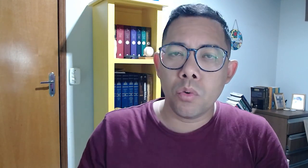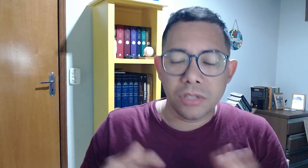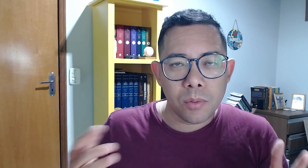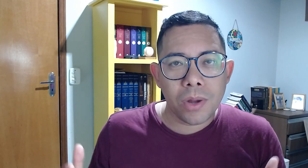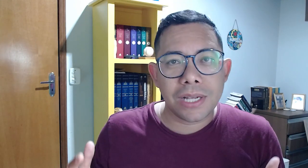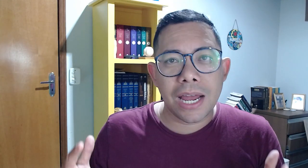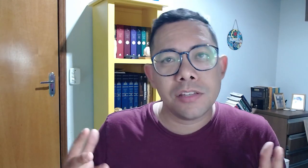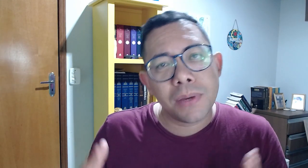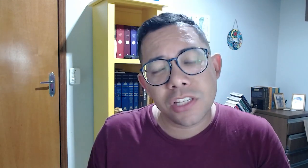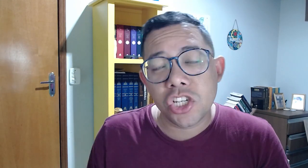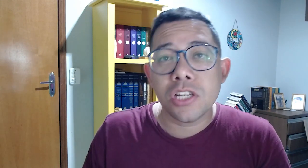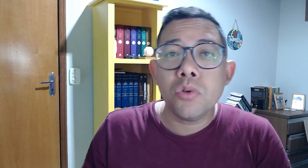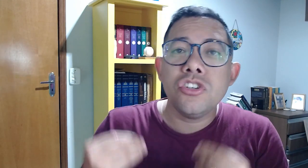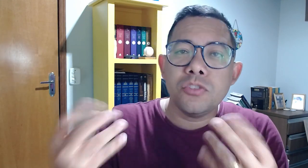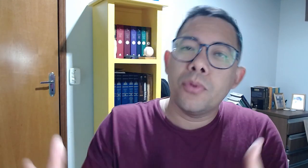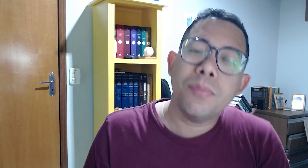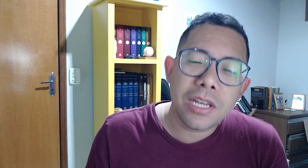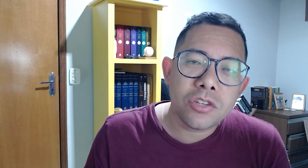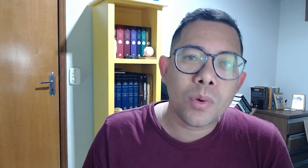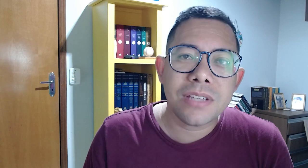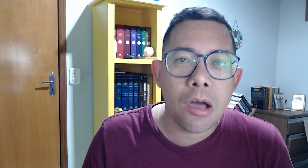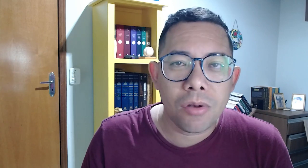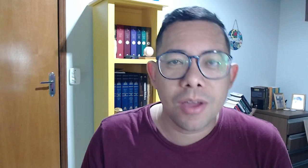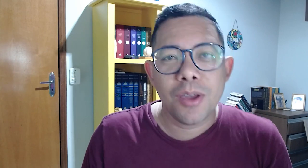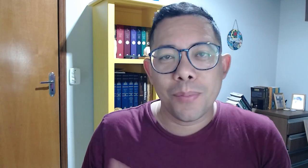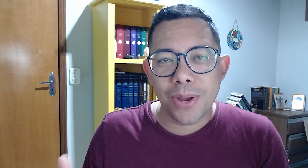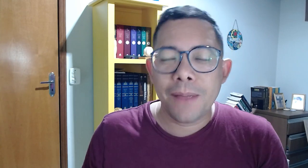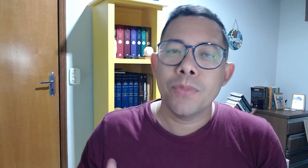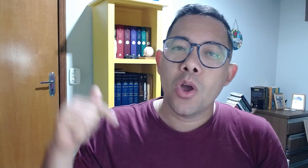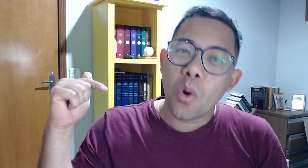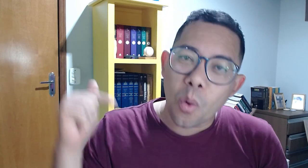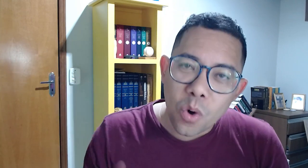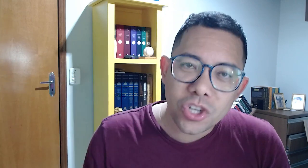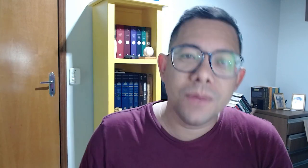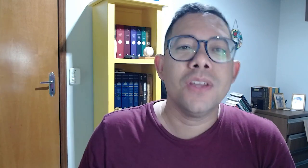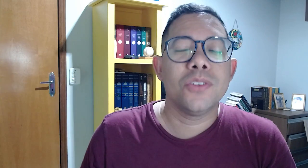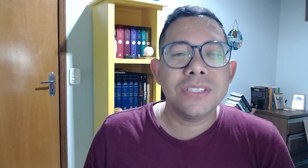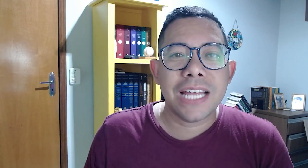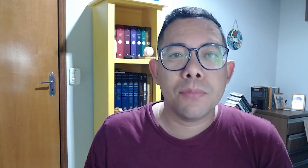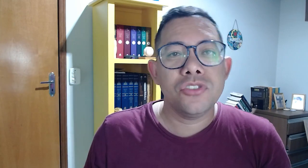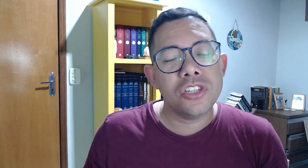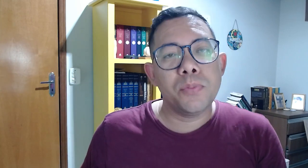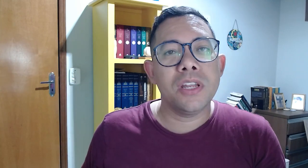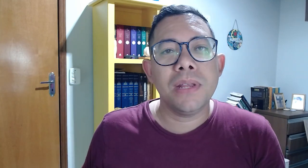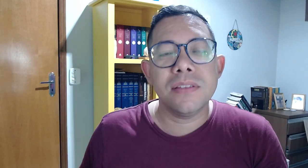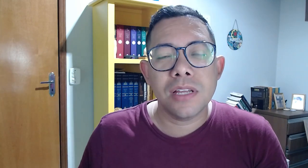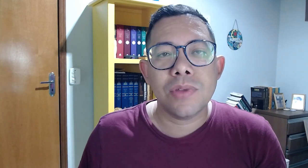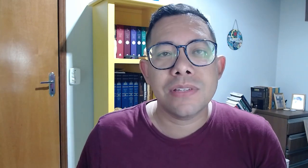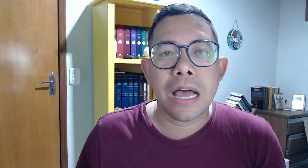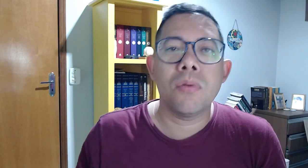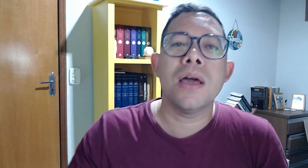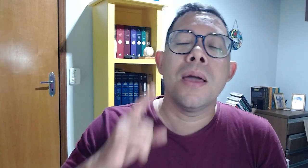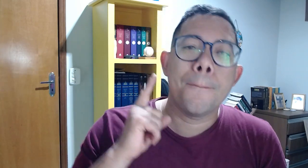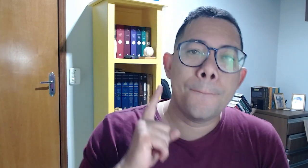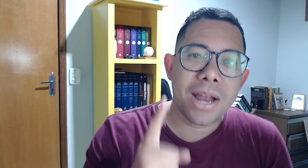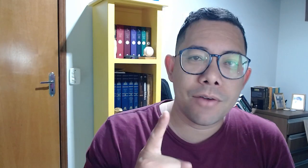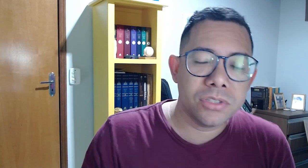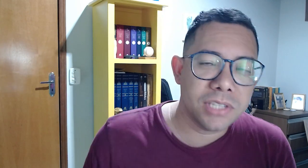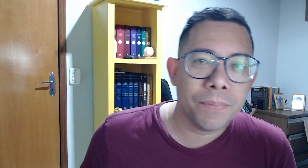tempo atrás, mas a gente não disponibilizou essa aula. Porém, hoje nós estaremos disponibilizando essa aula para você.